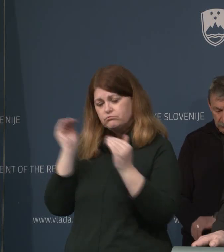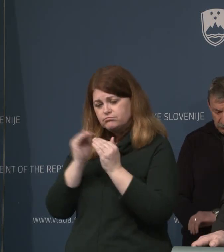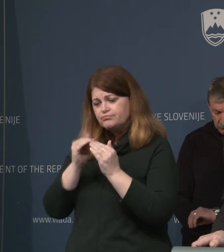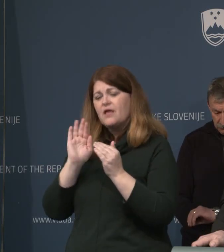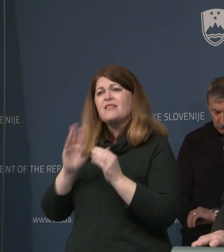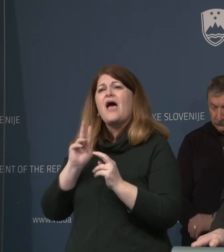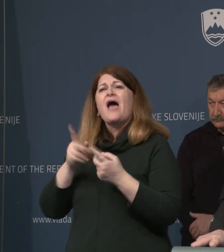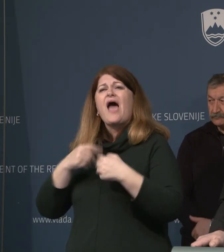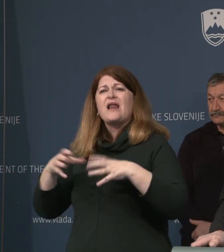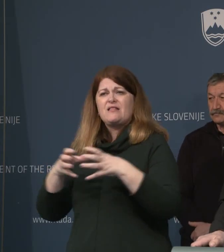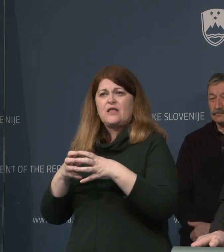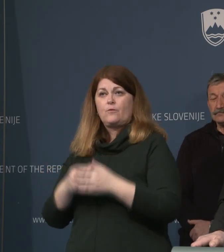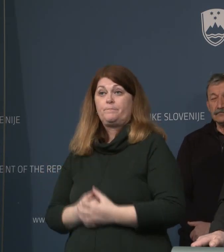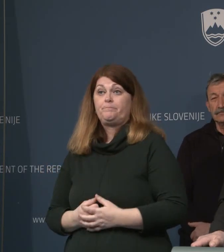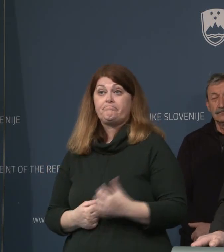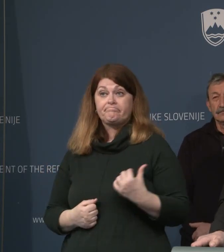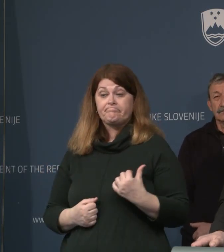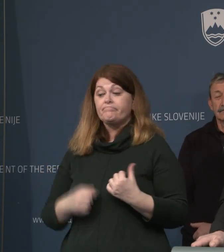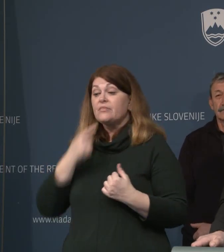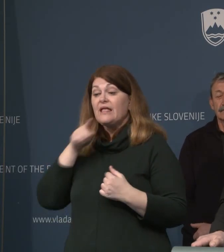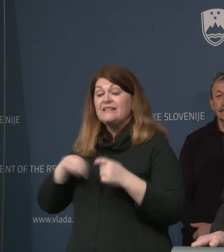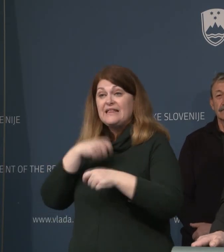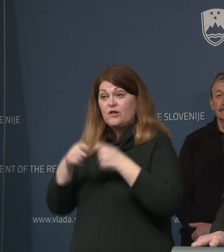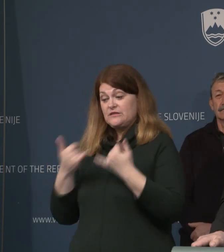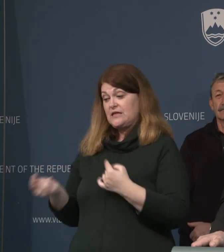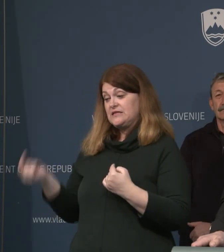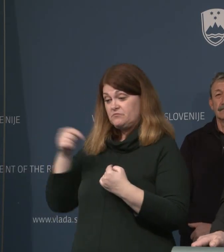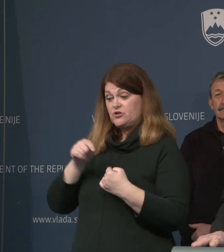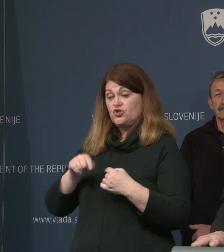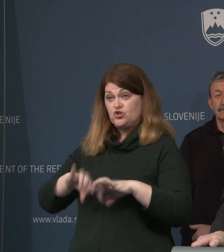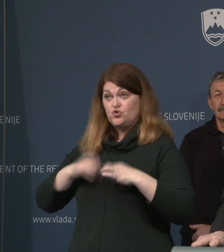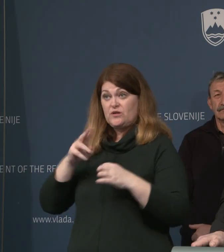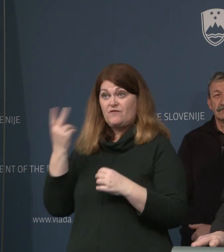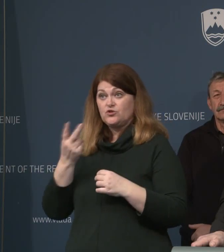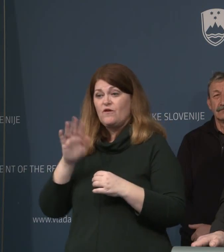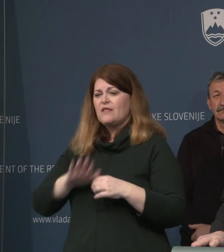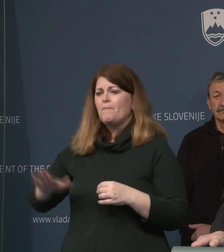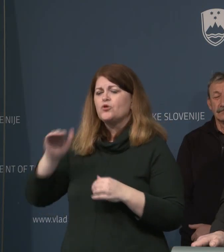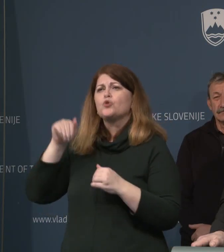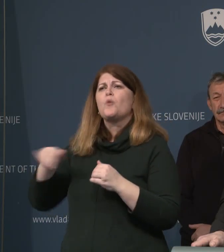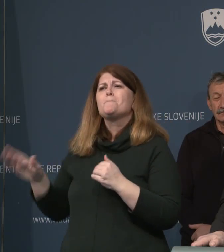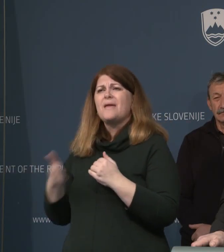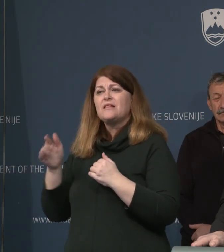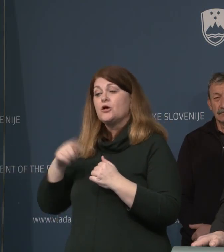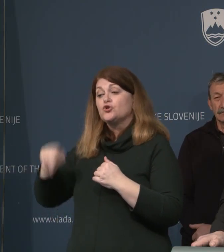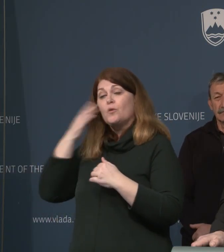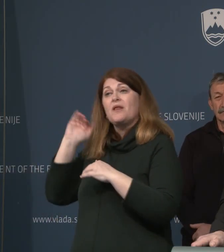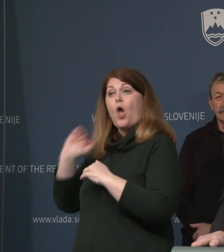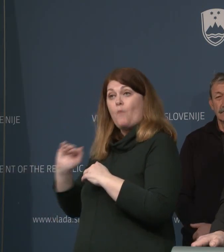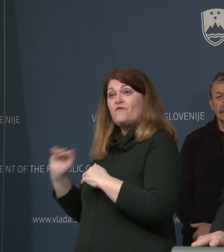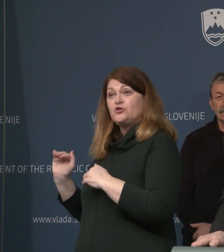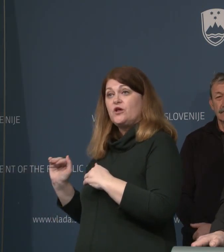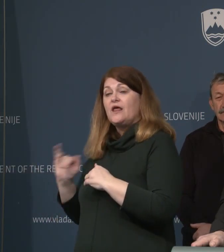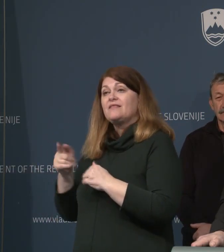na karanteno. Ampak te delavci, ki so danes prihajali zjutraj v Slovenijo, predvsem na področje Metlike, so bili obveščeni,